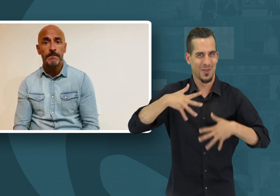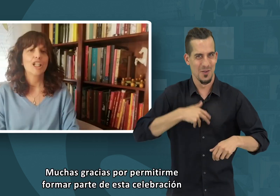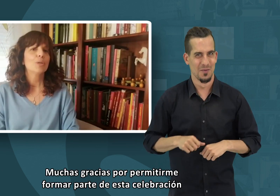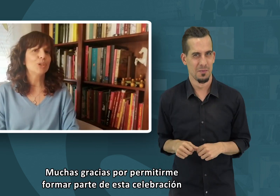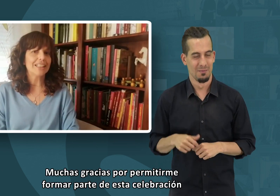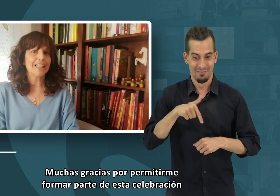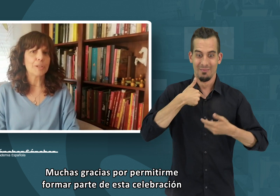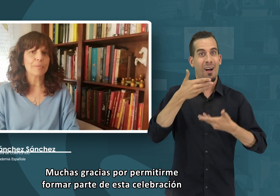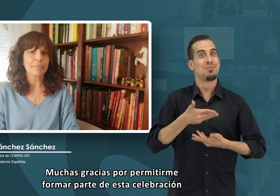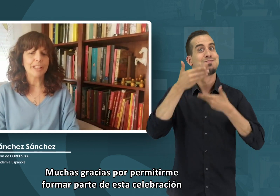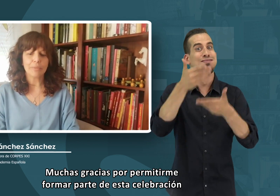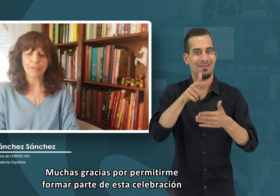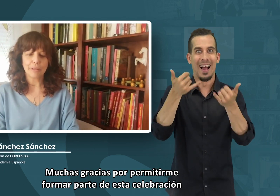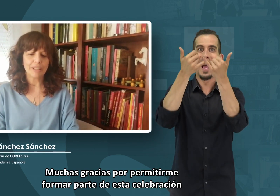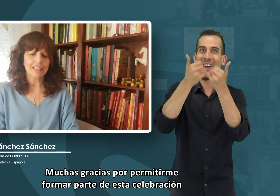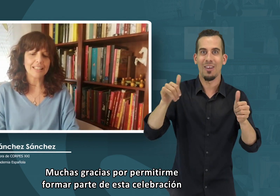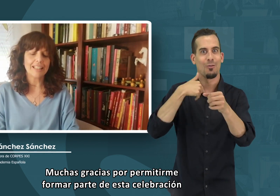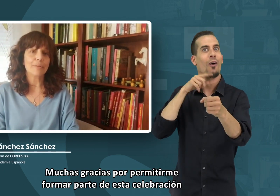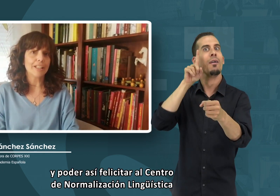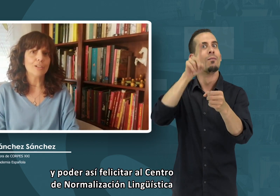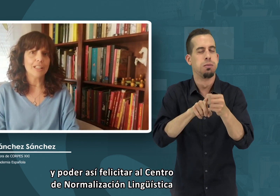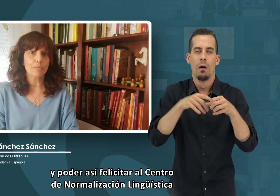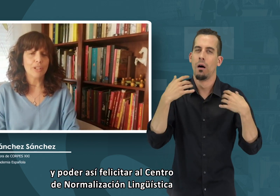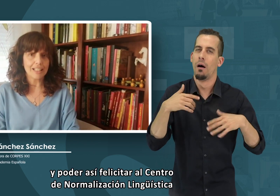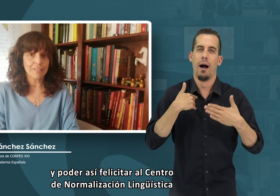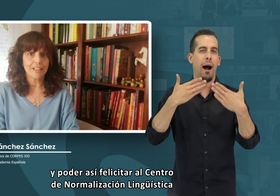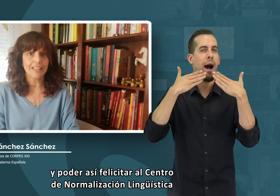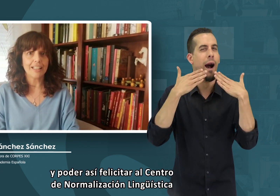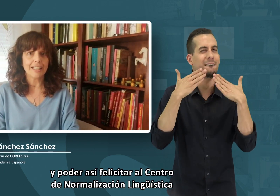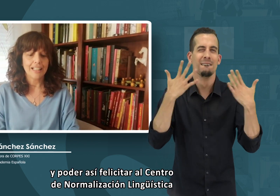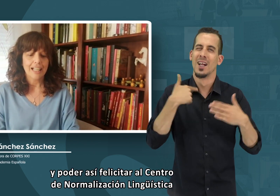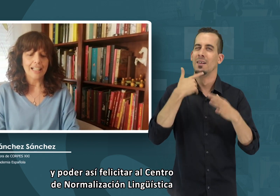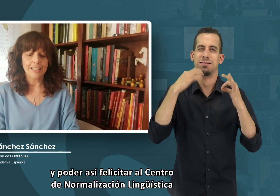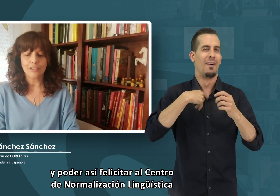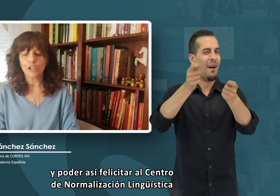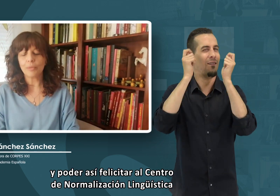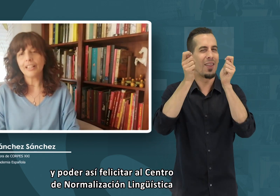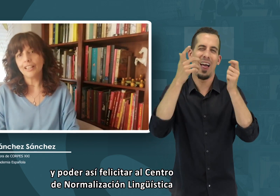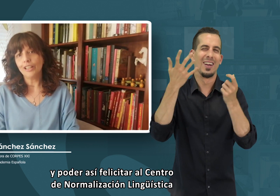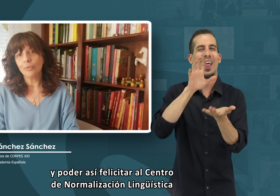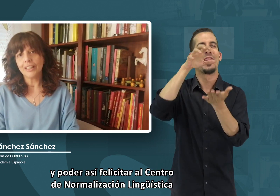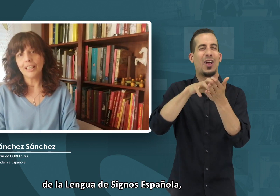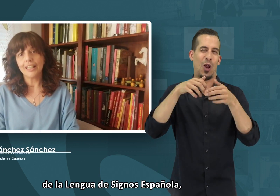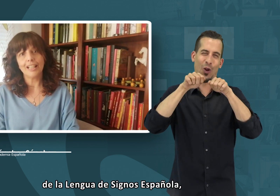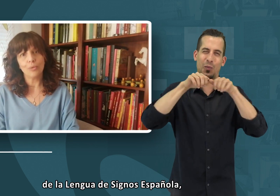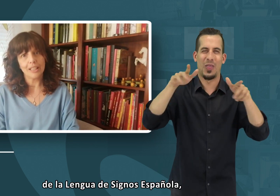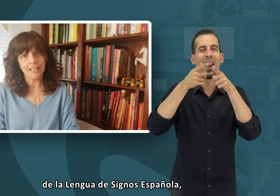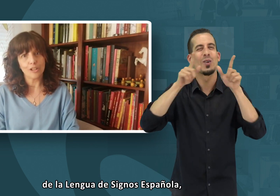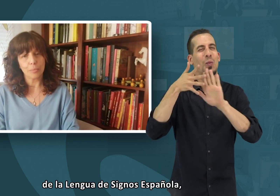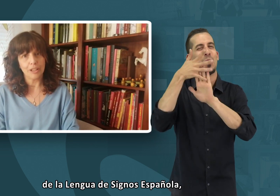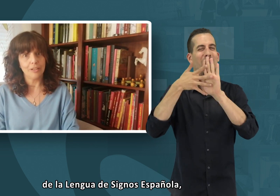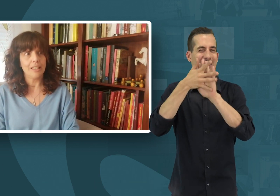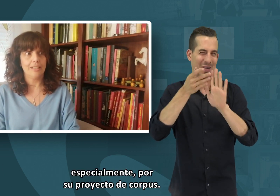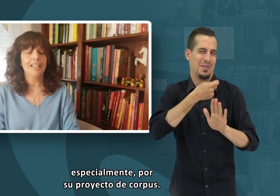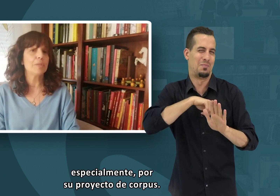catalana. Muchas gracias por permitirme formar parte de esta celebración y poder así felicitar al Centro de Normalización Lingüística de la Lengua de